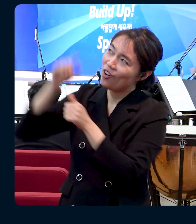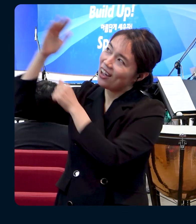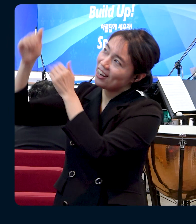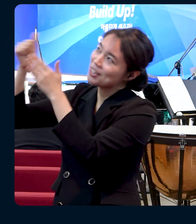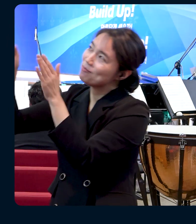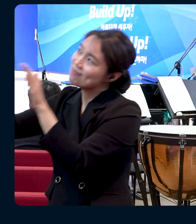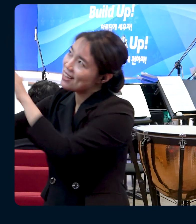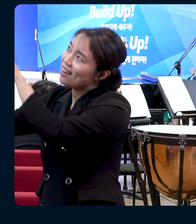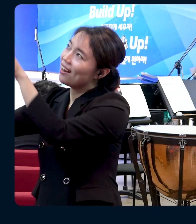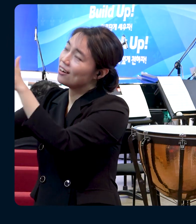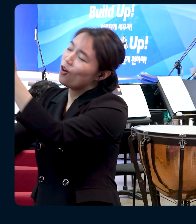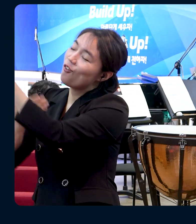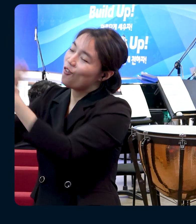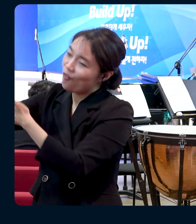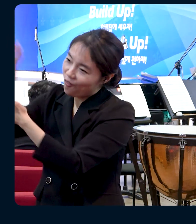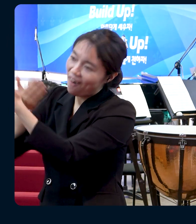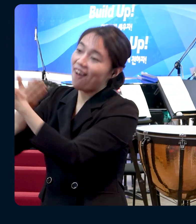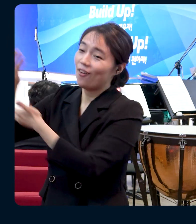하나님을 사랑했어요.